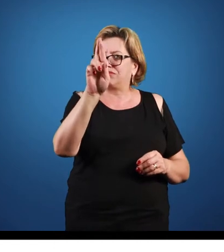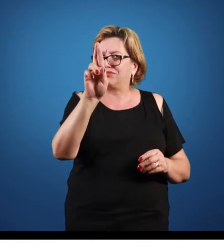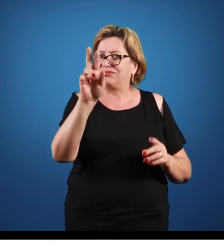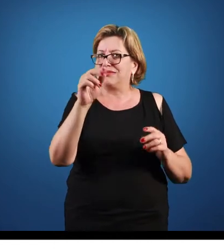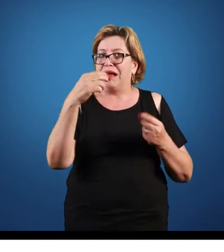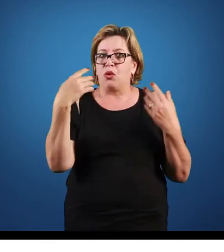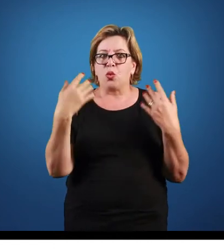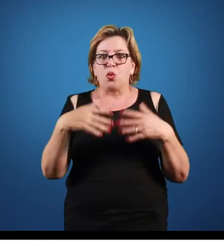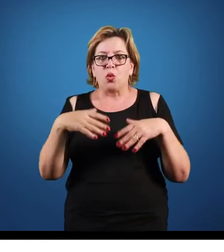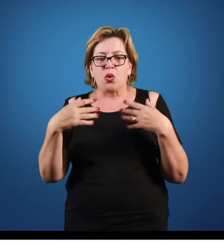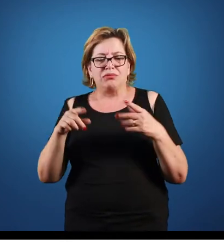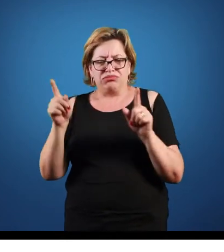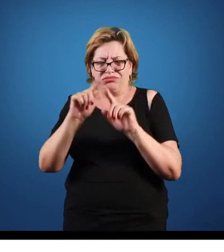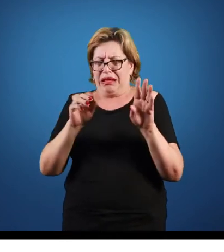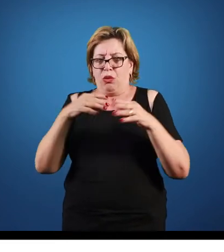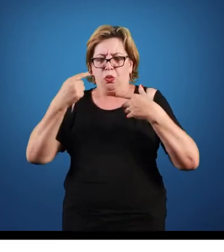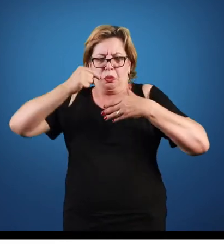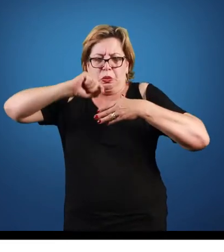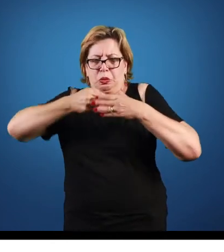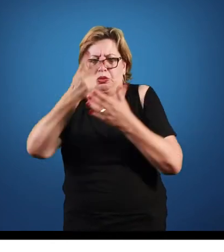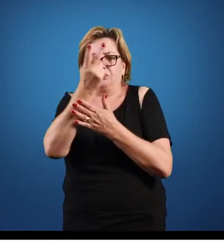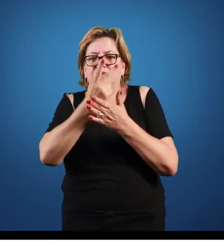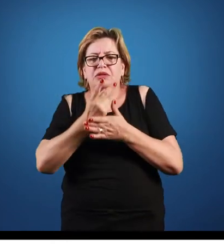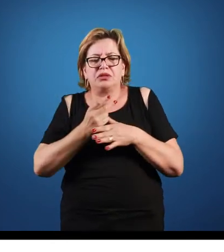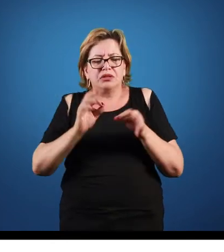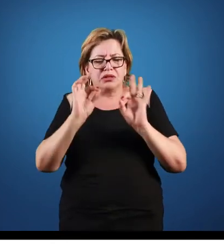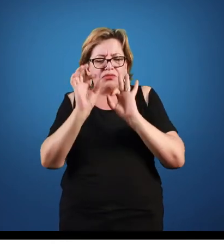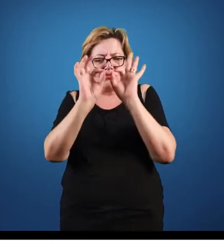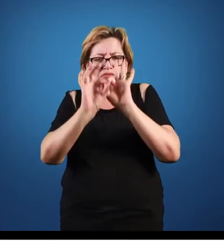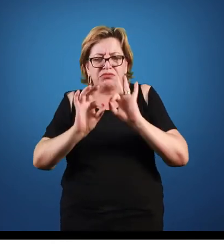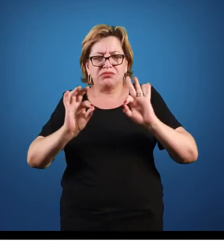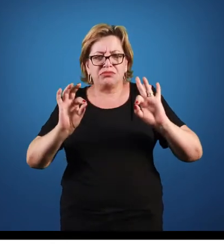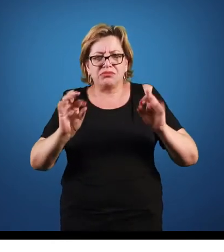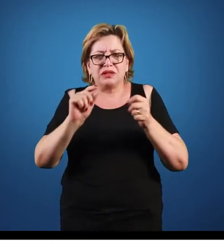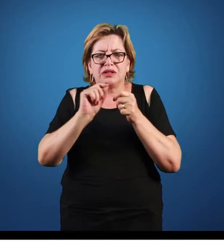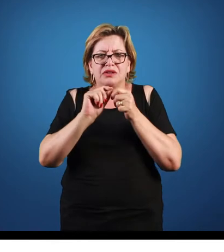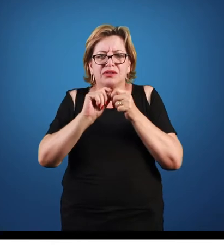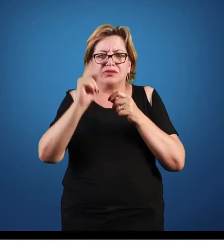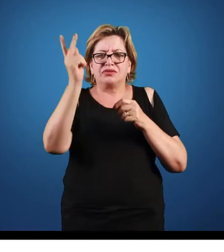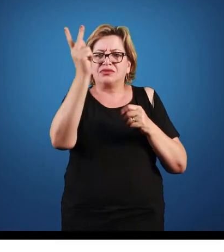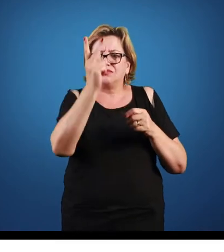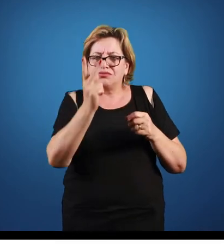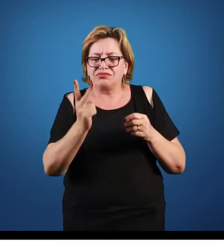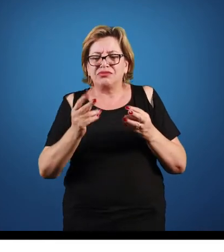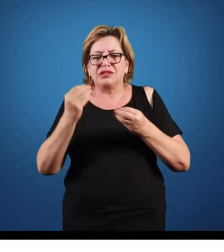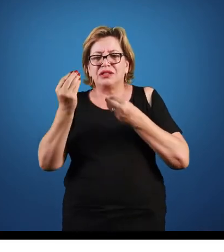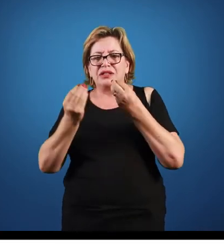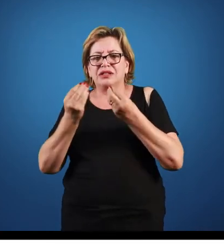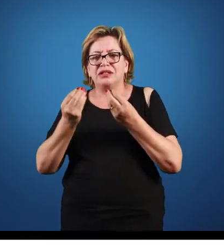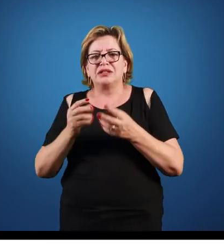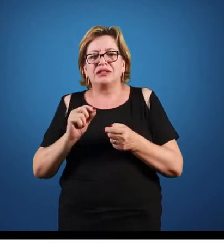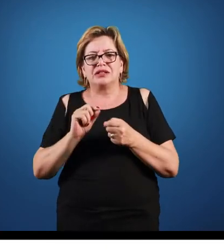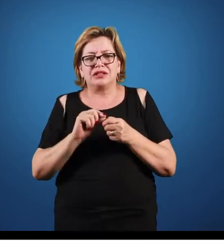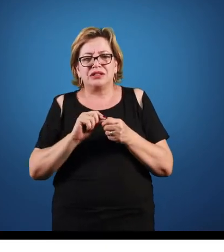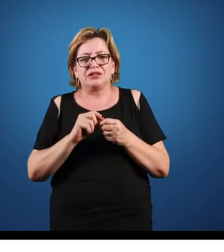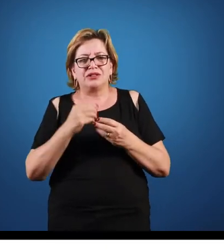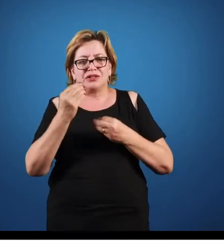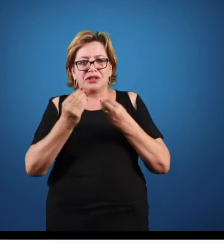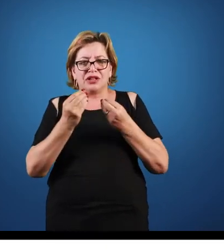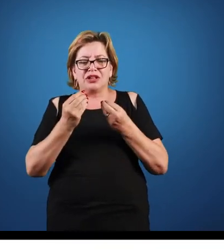nós estamos recomendando aqui você pode usar um um storyboard simples assim